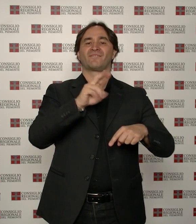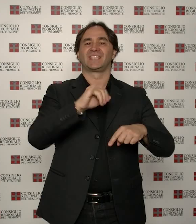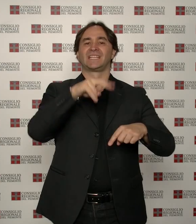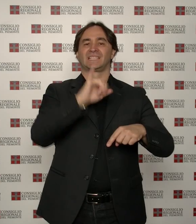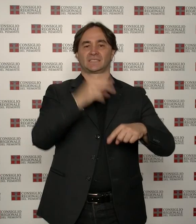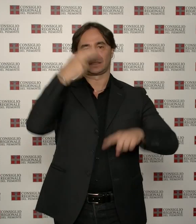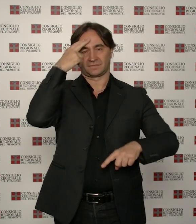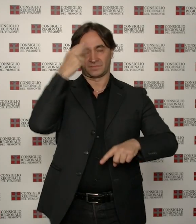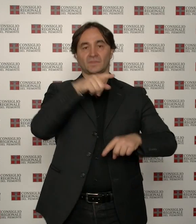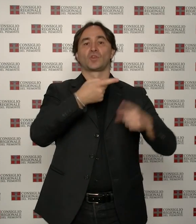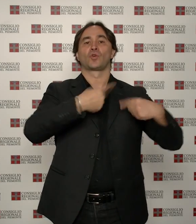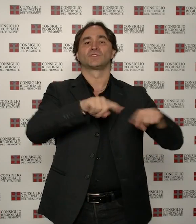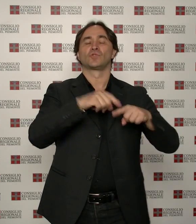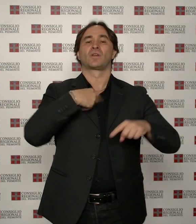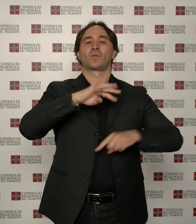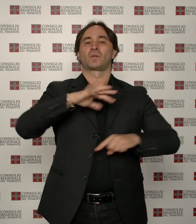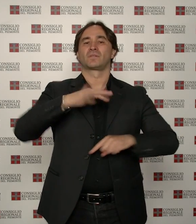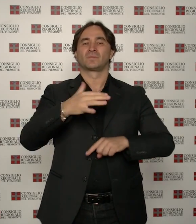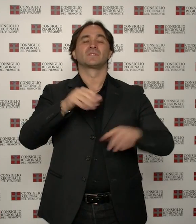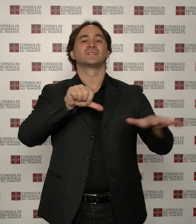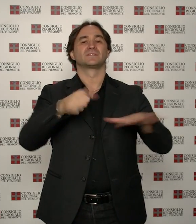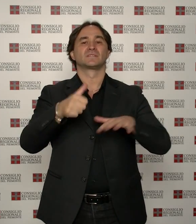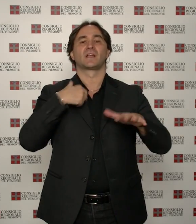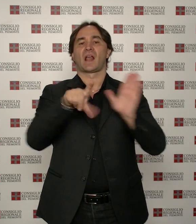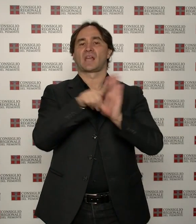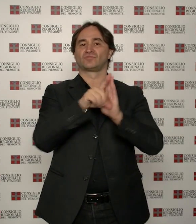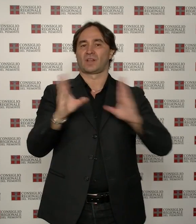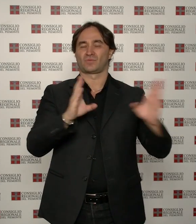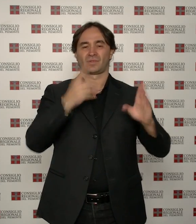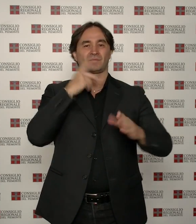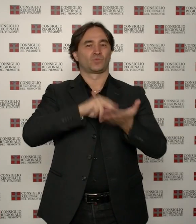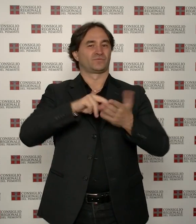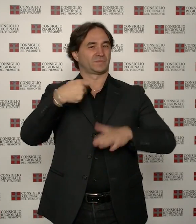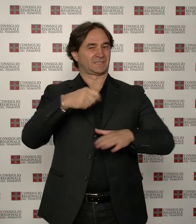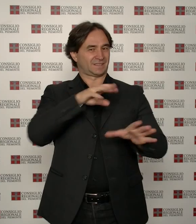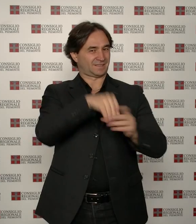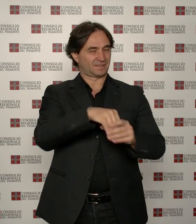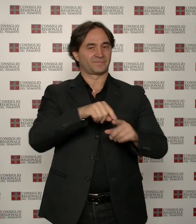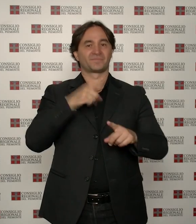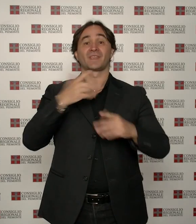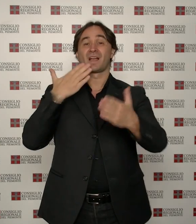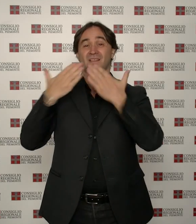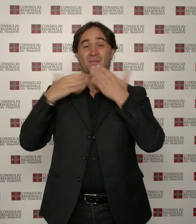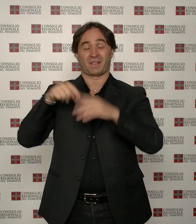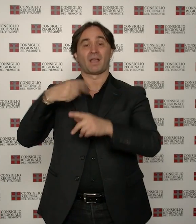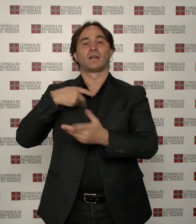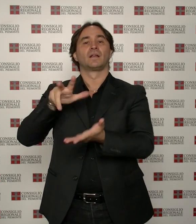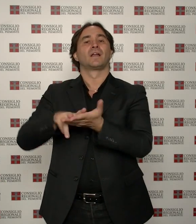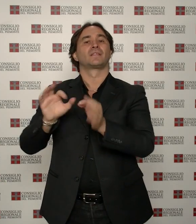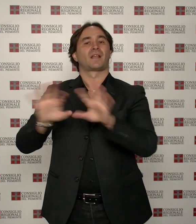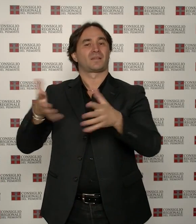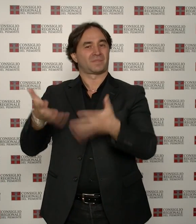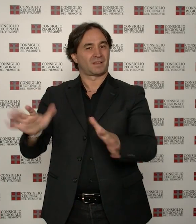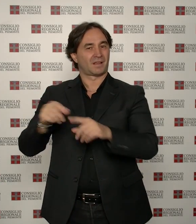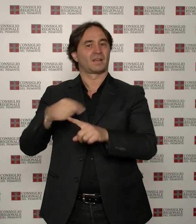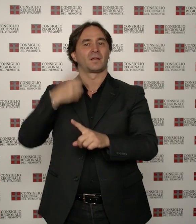della quarta e della sesta legislatura, già componente dell'ufficio di presidenza. L'Assemblea ha poi approvato la delibera che adotta il nuovo piano